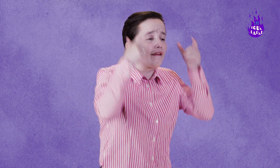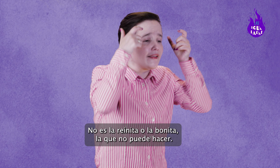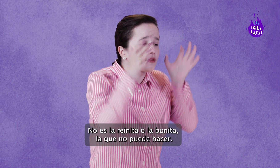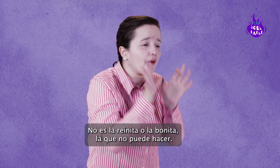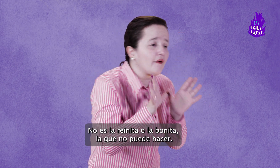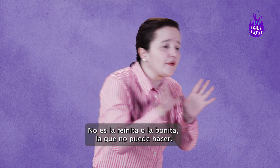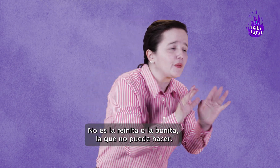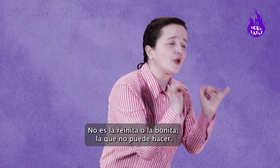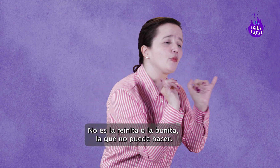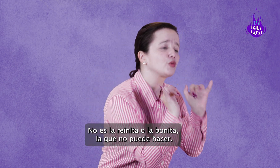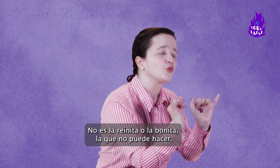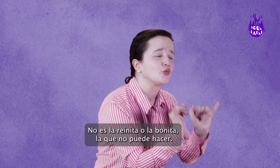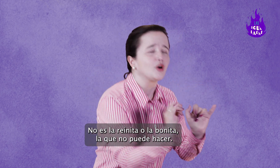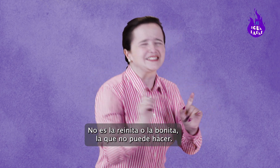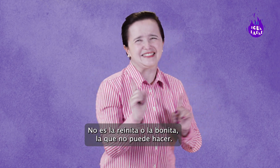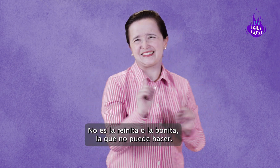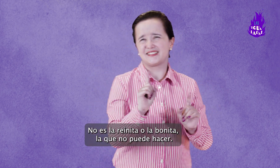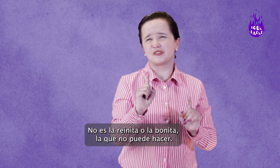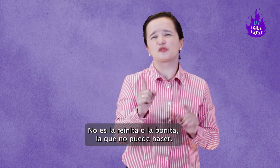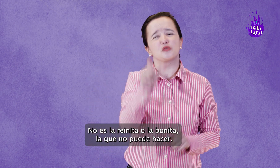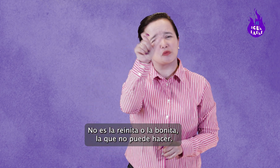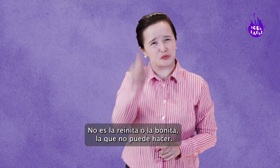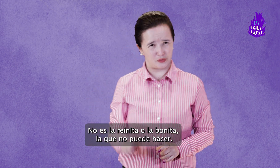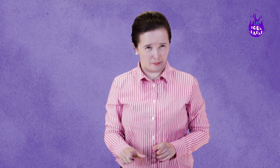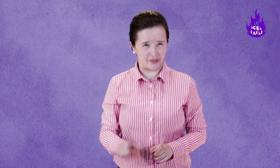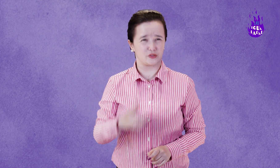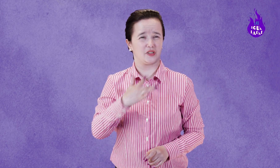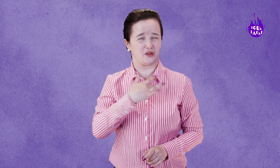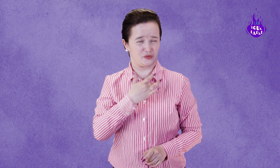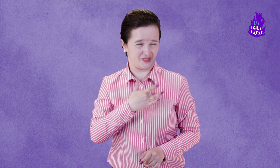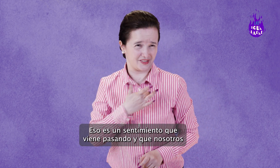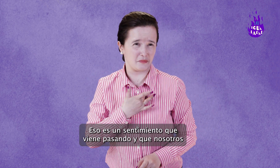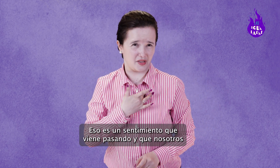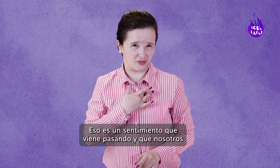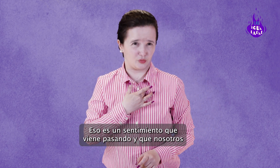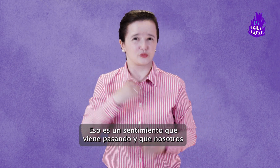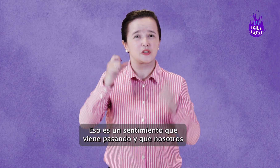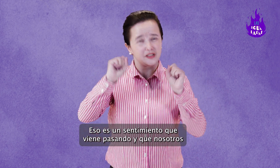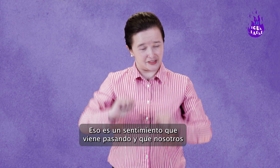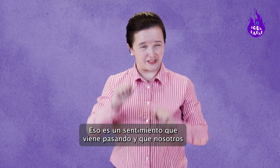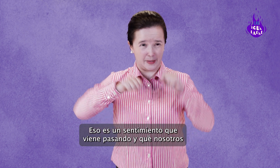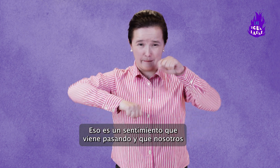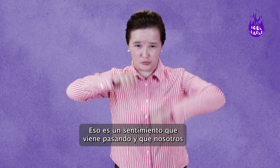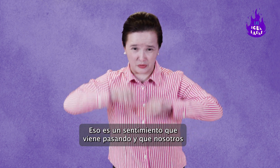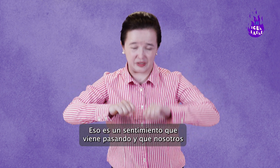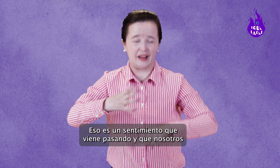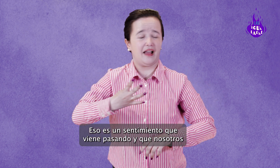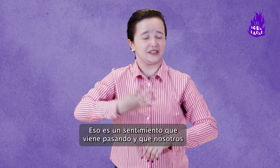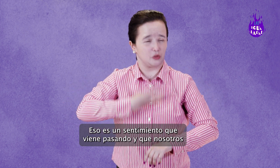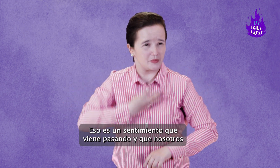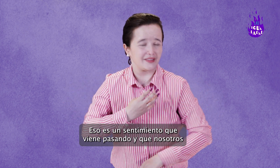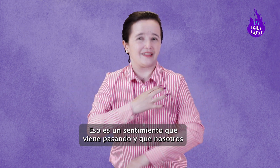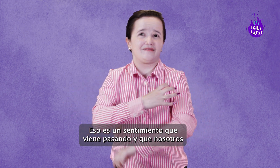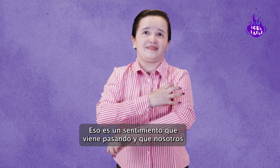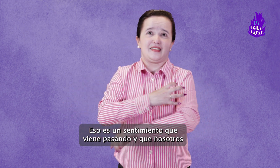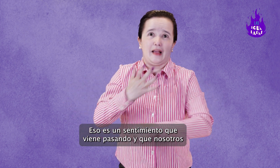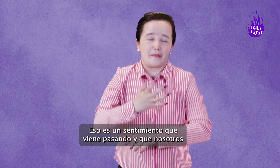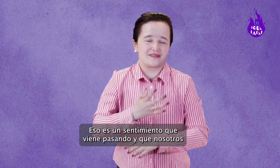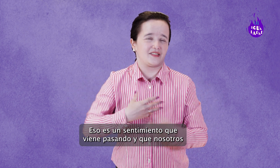No es la reinita, la bonita, la que no puede hacer. Eso es un sentimiento que viene pasando y que nosotros